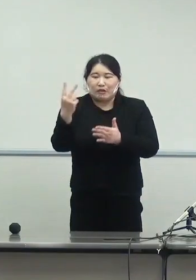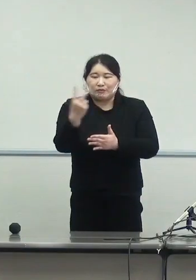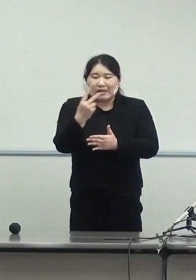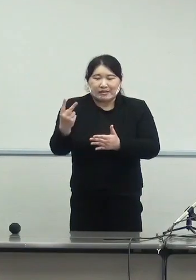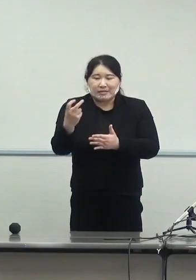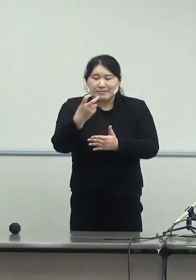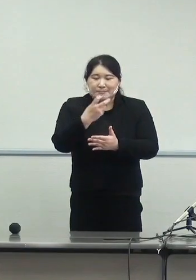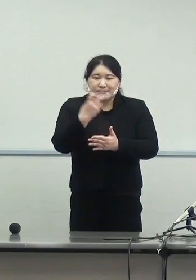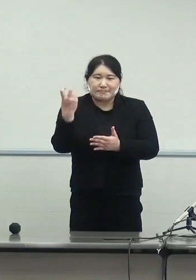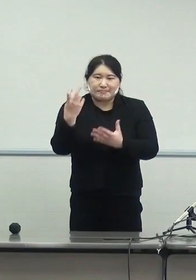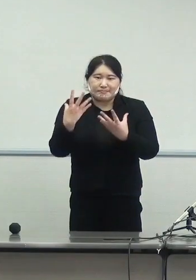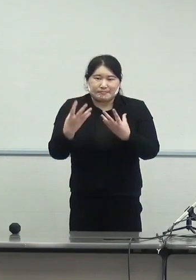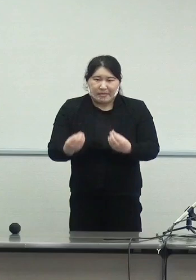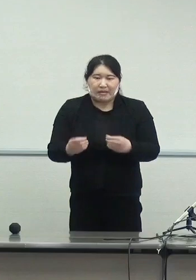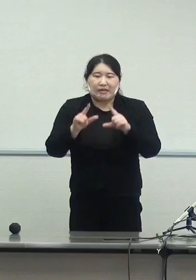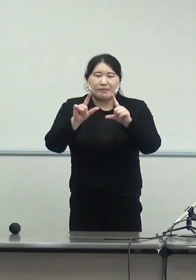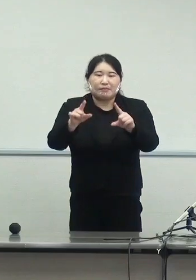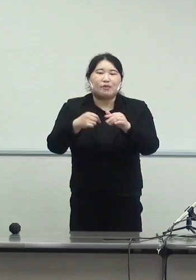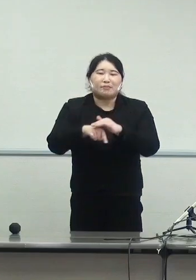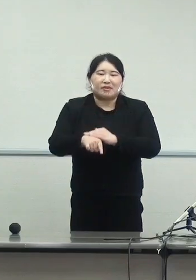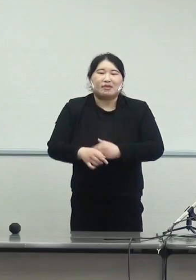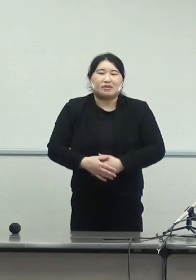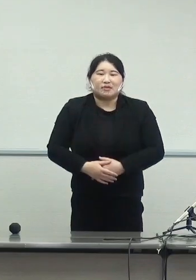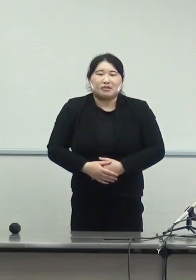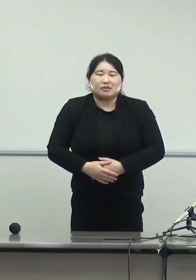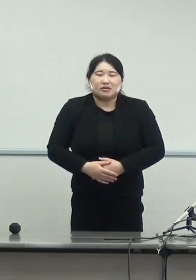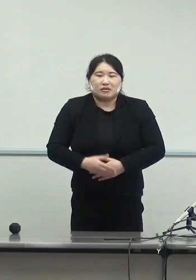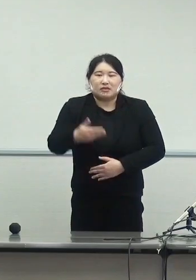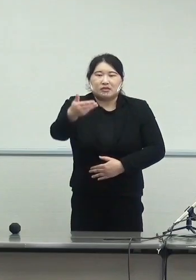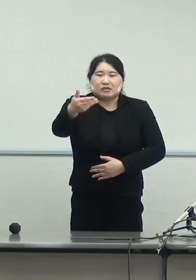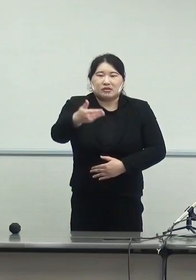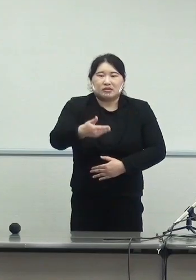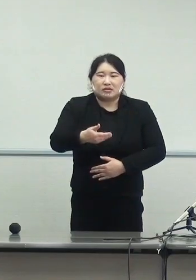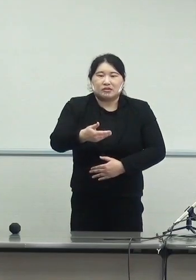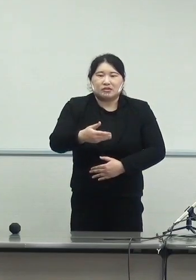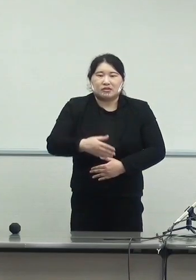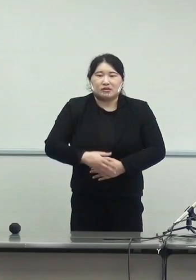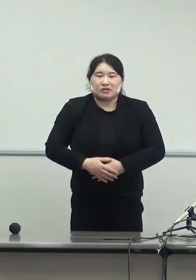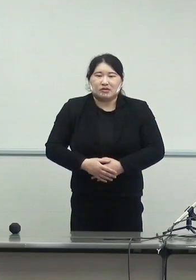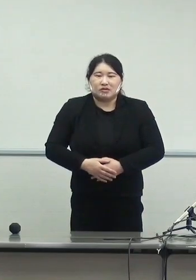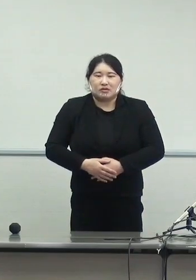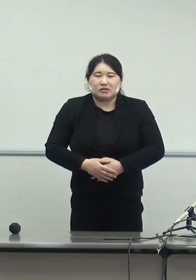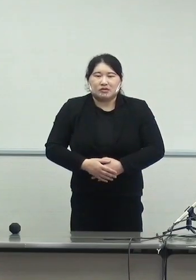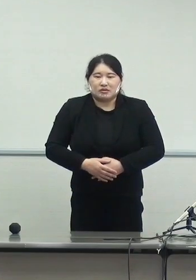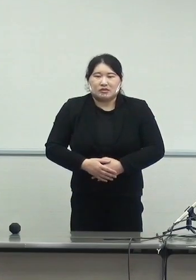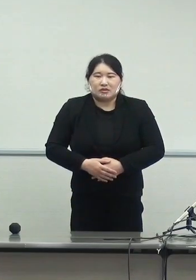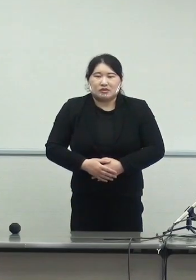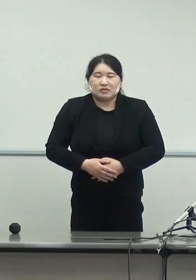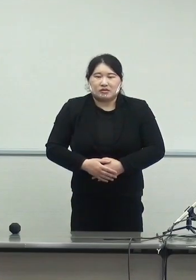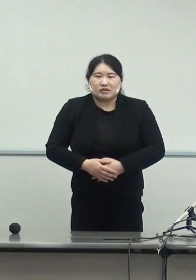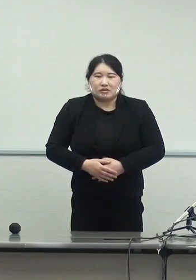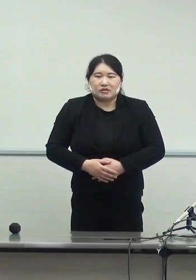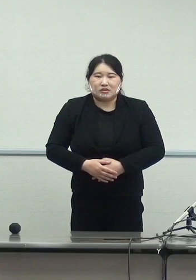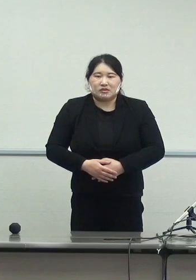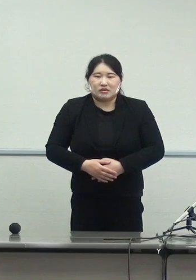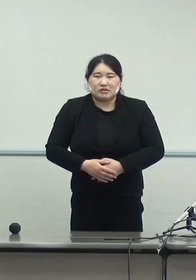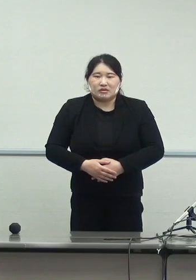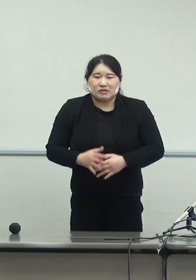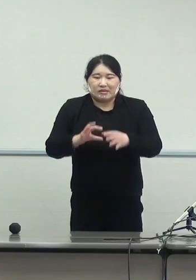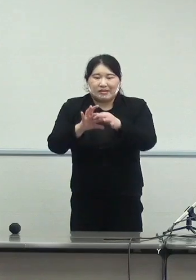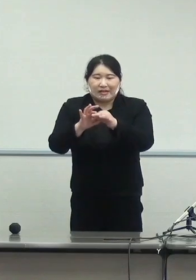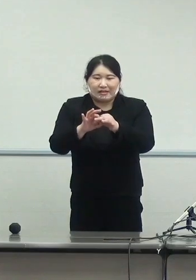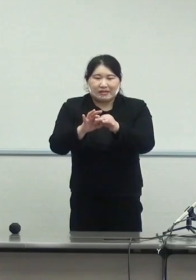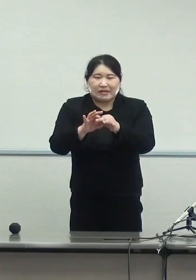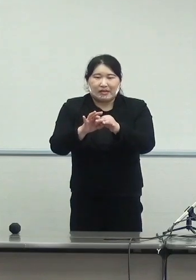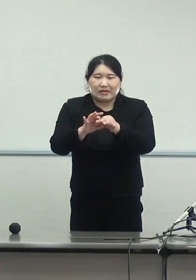ていただいたというふうに捉えております。 あのすごいここまでこう、まあ、手間暇かけてつながり見つける方だなというのはよくわかるんですけ